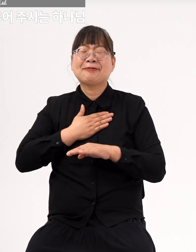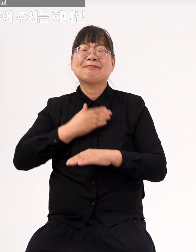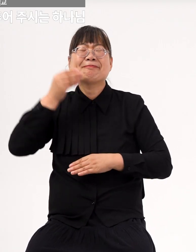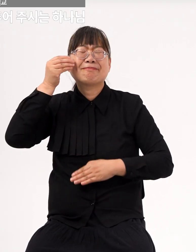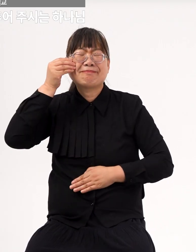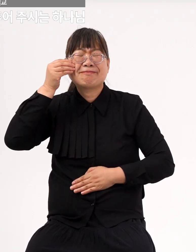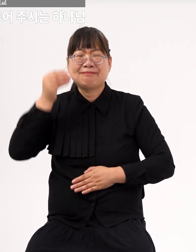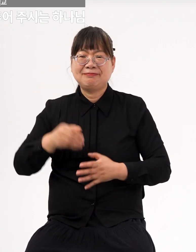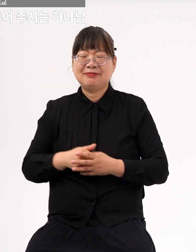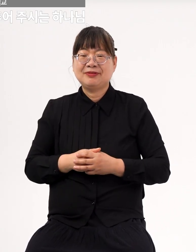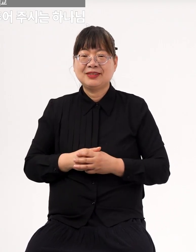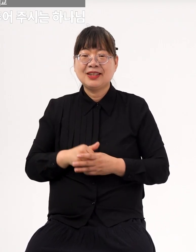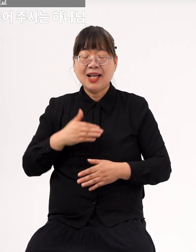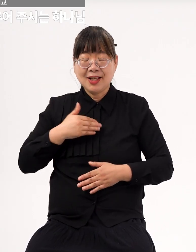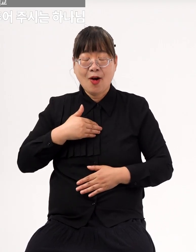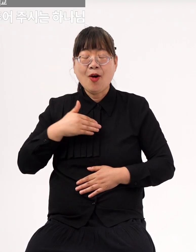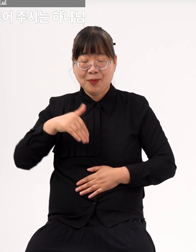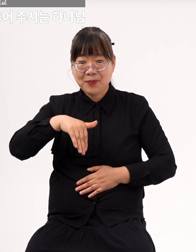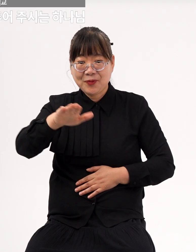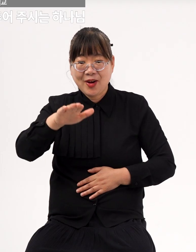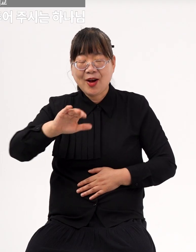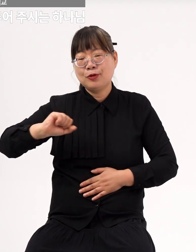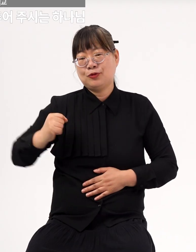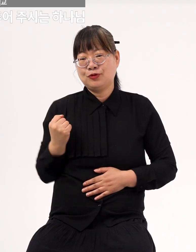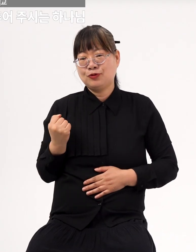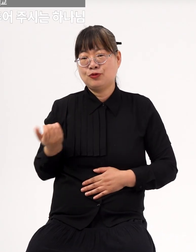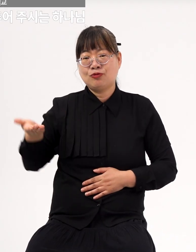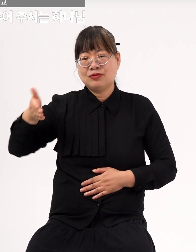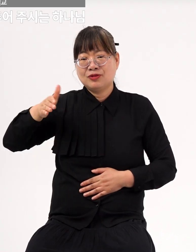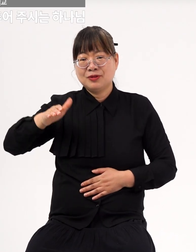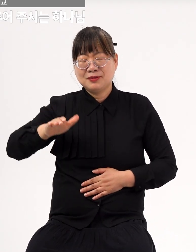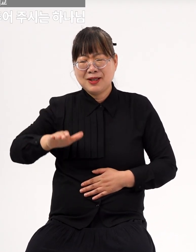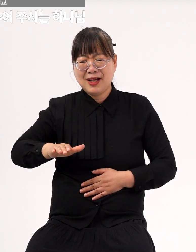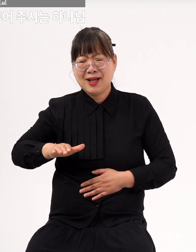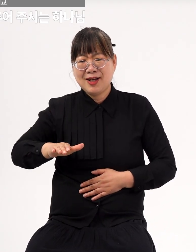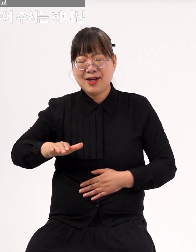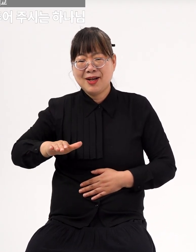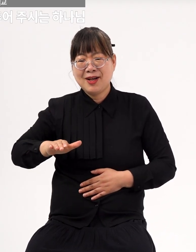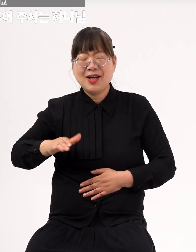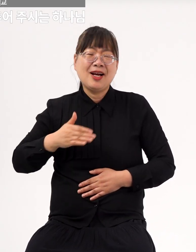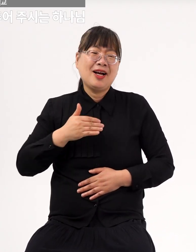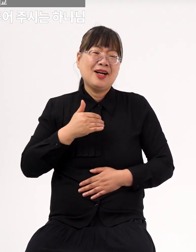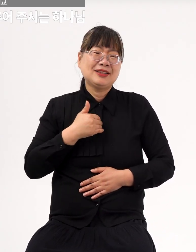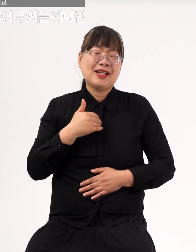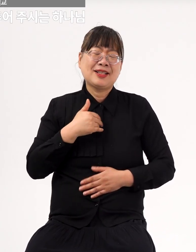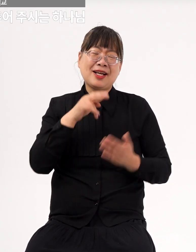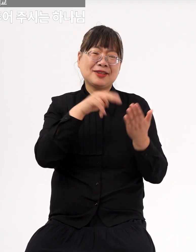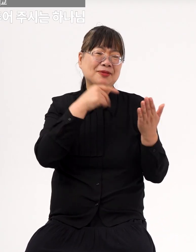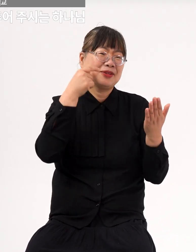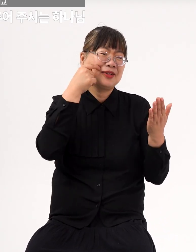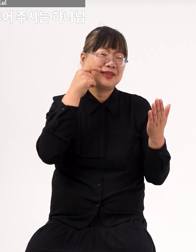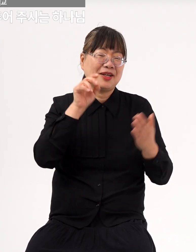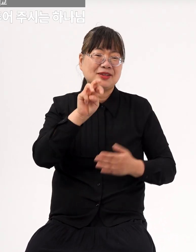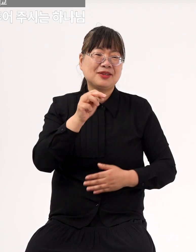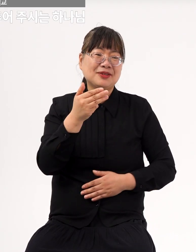이제 가겠습니다. 해야 되는데 차마 제가 못 읽겠어요.